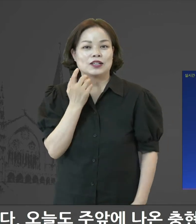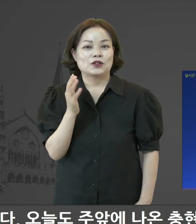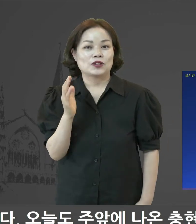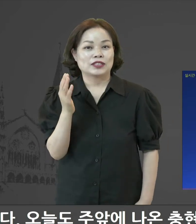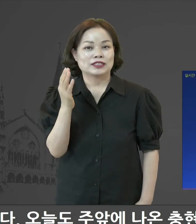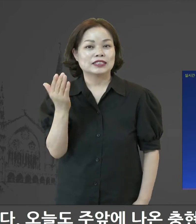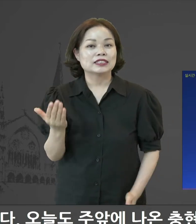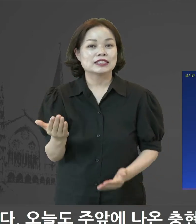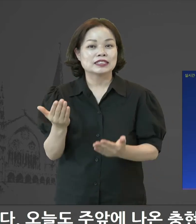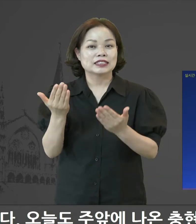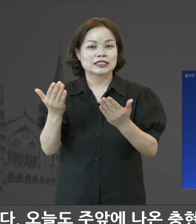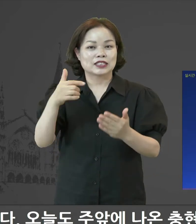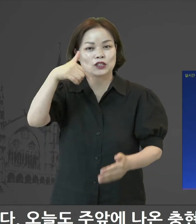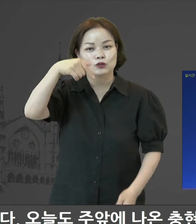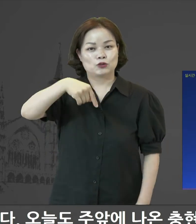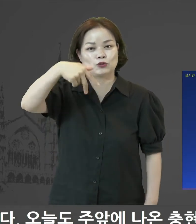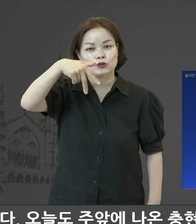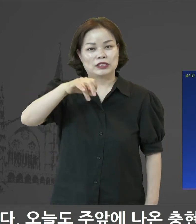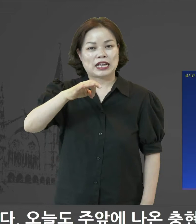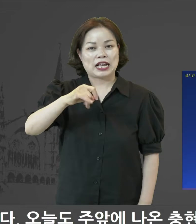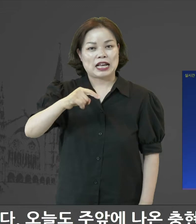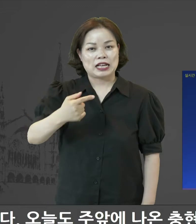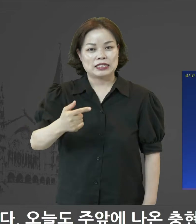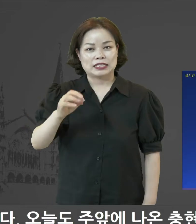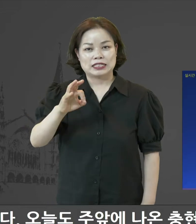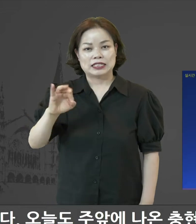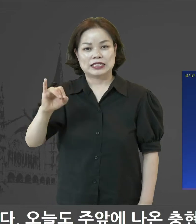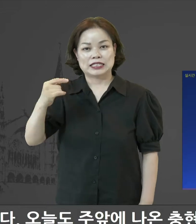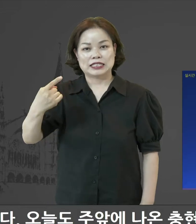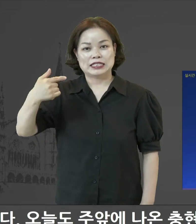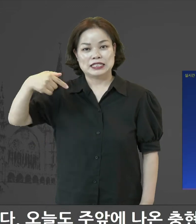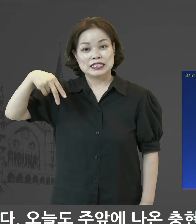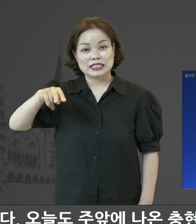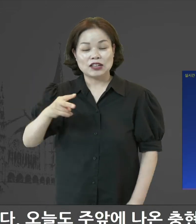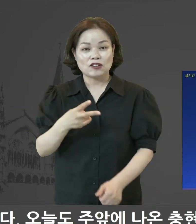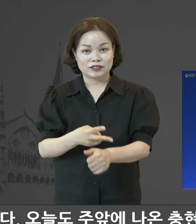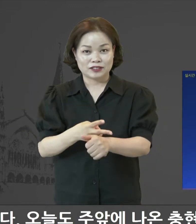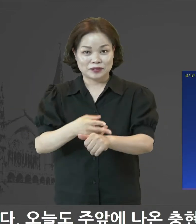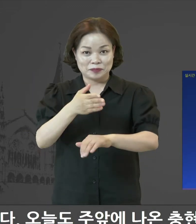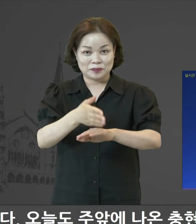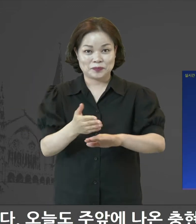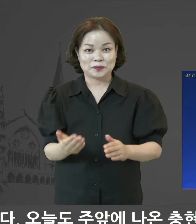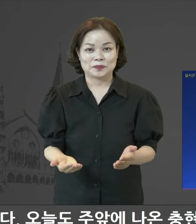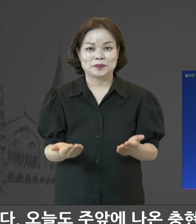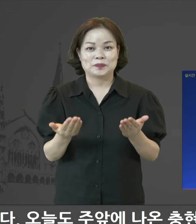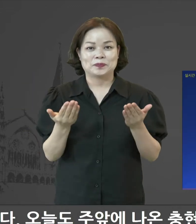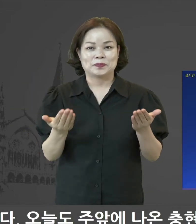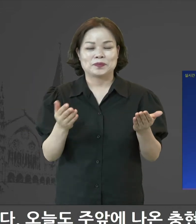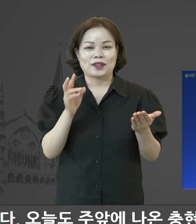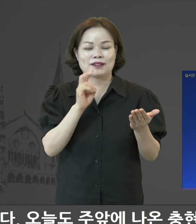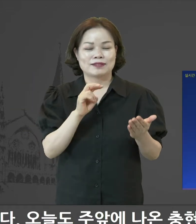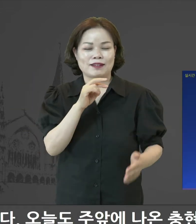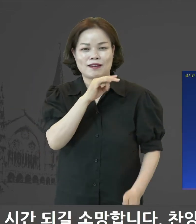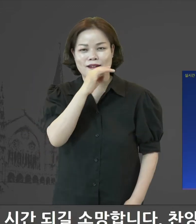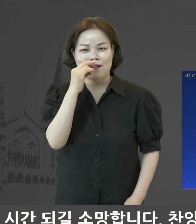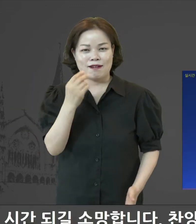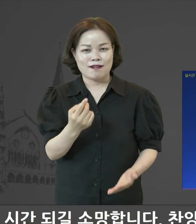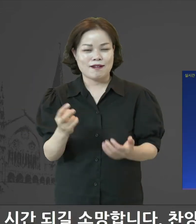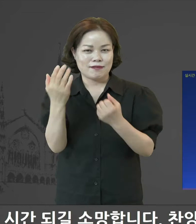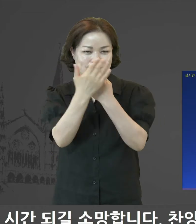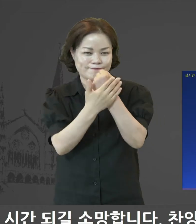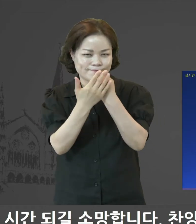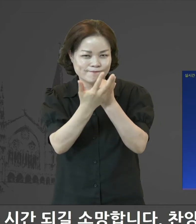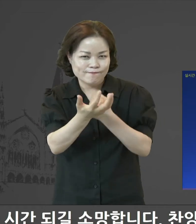영광 돌리신 구자은 집사님, 이은서 선생님 감사드립니다. 찬양의 향기를 따라서